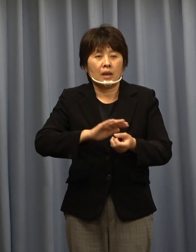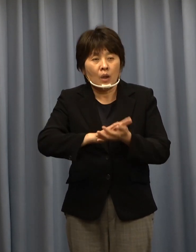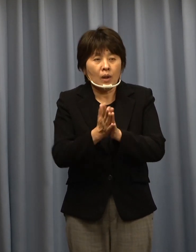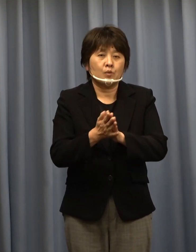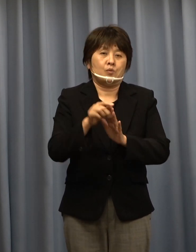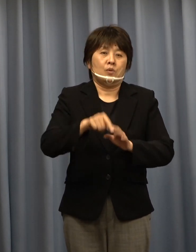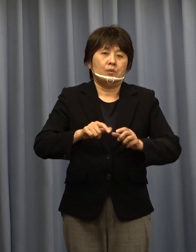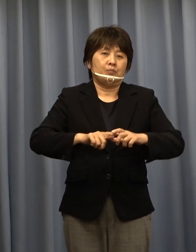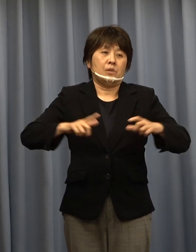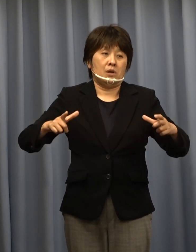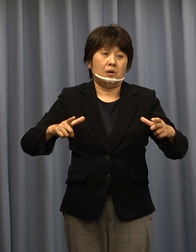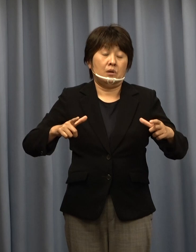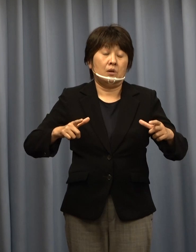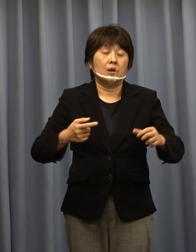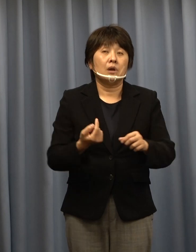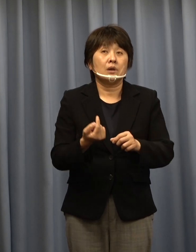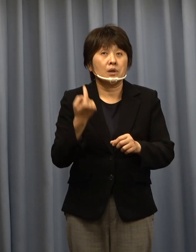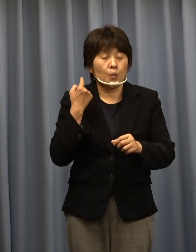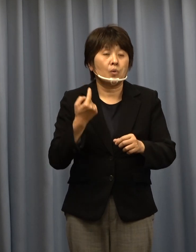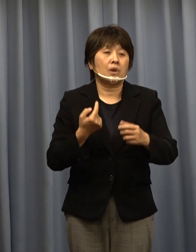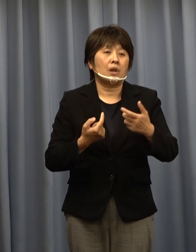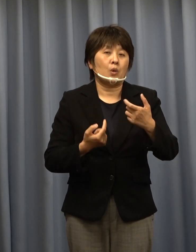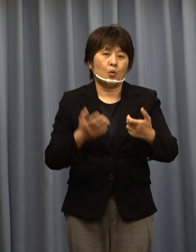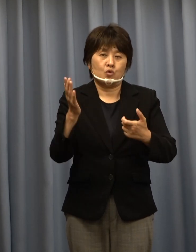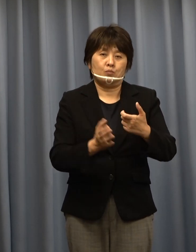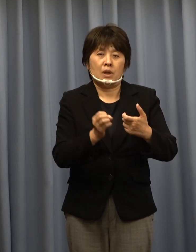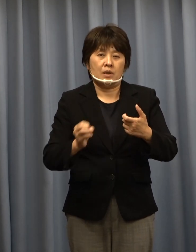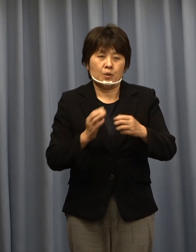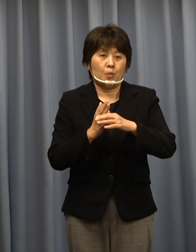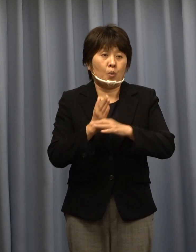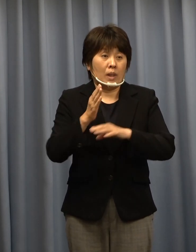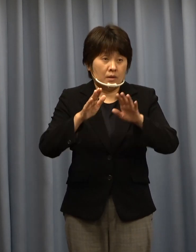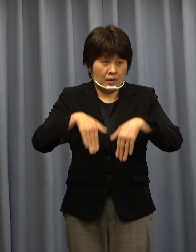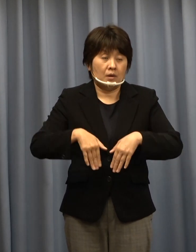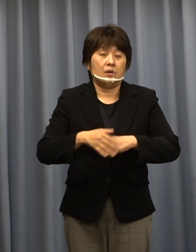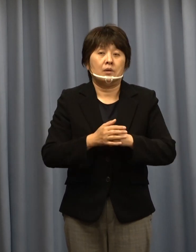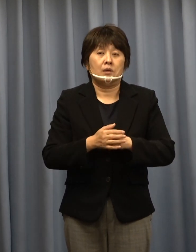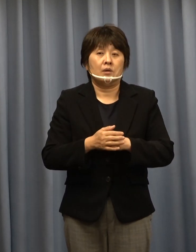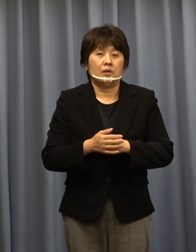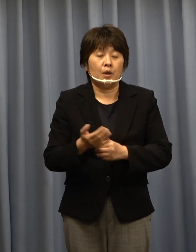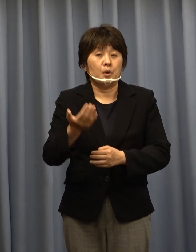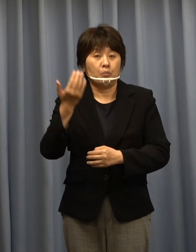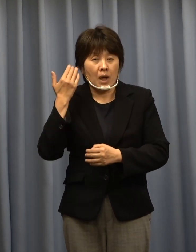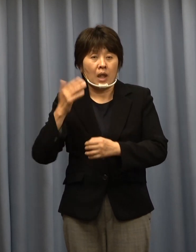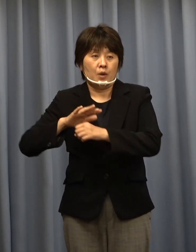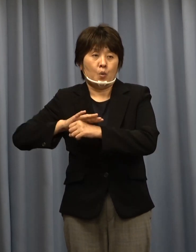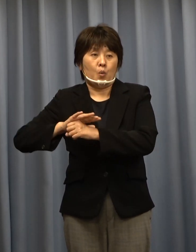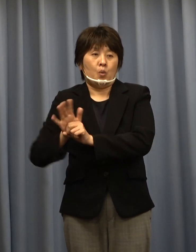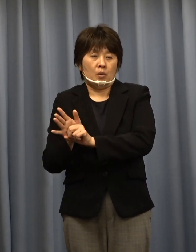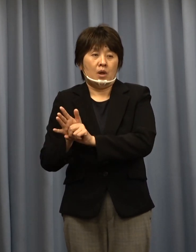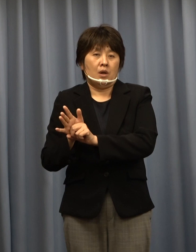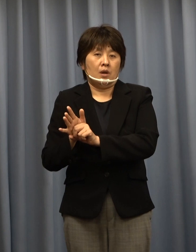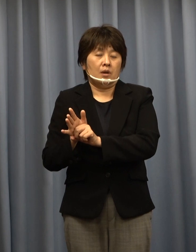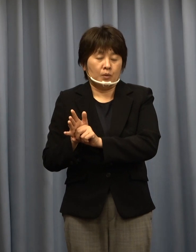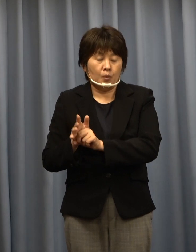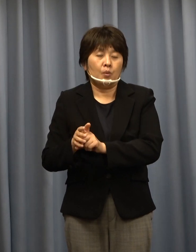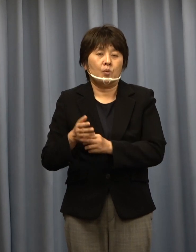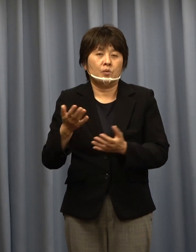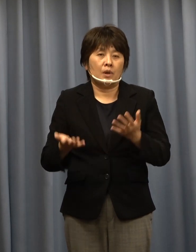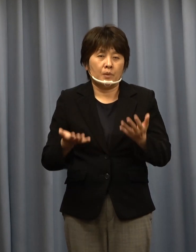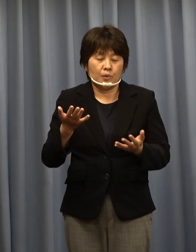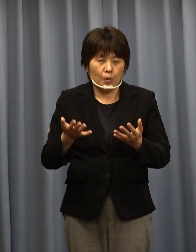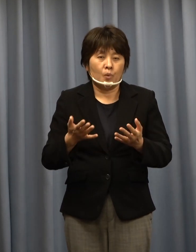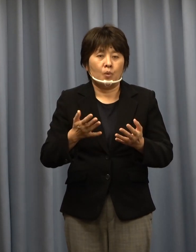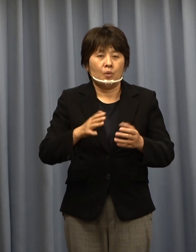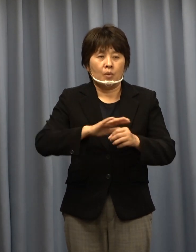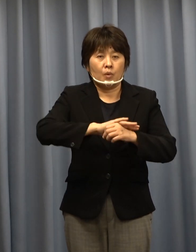昨日時点で6割を超える数ということですけれども、これはもうその従来株に置き換わって市中感染が広がっているという